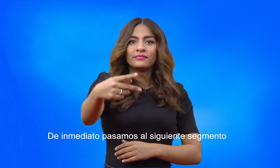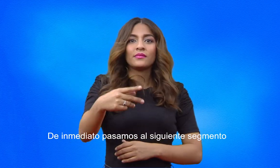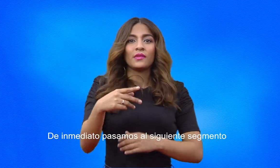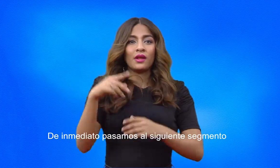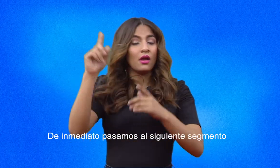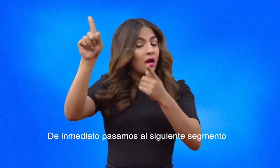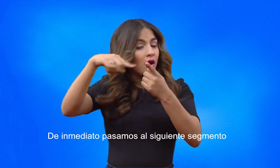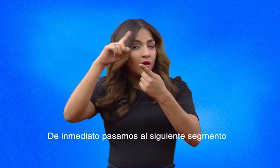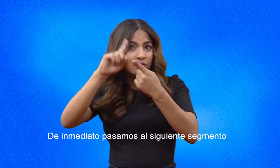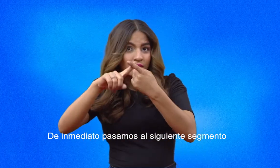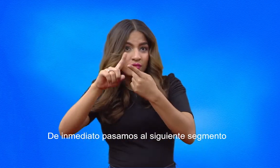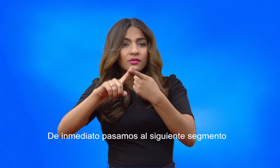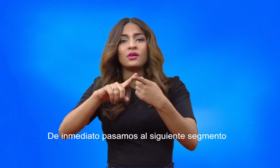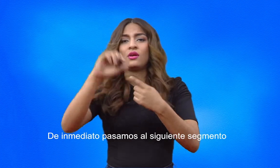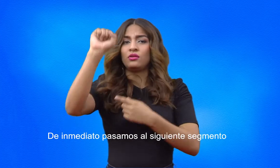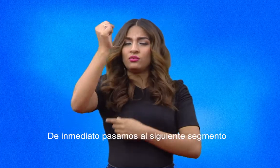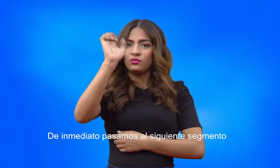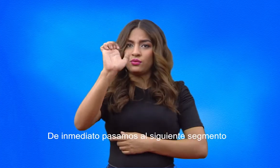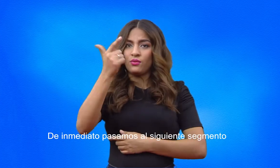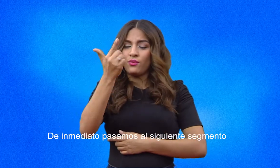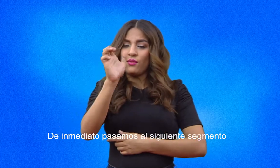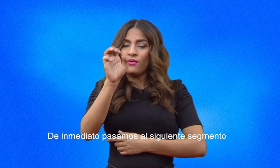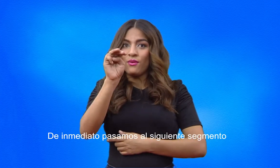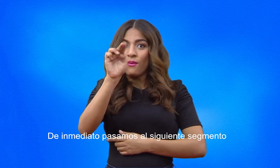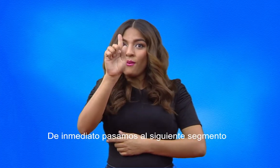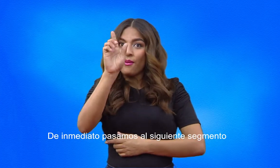siguiente segmento.